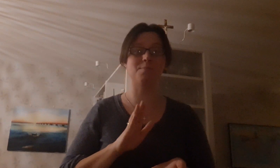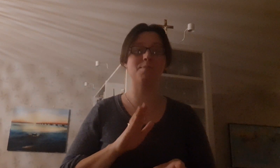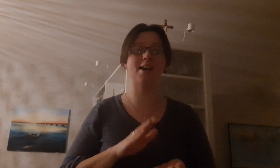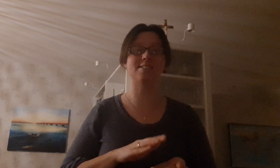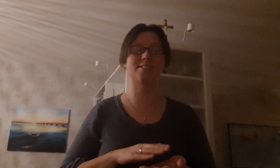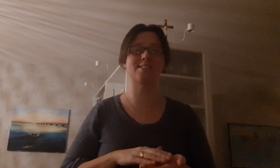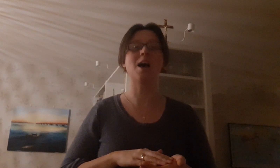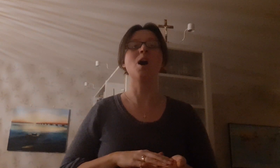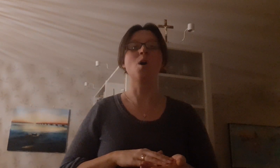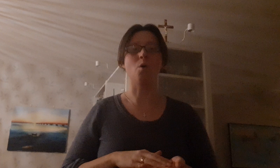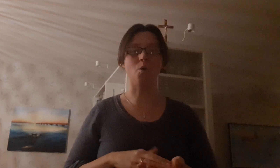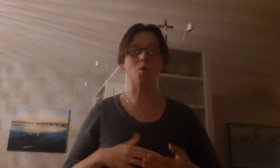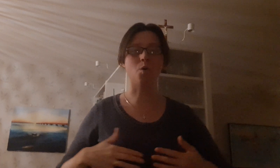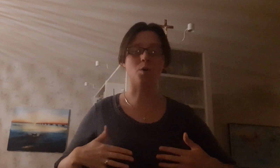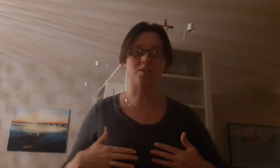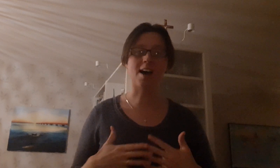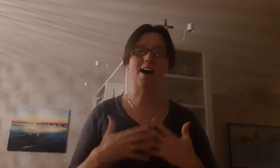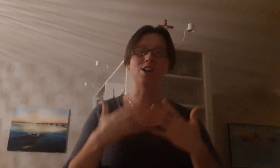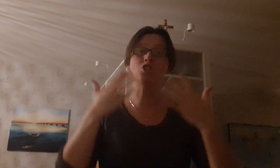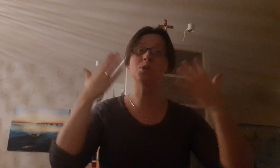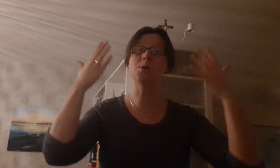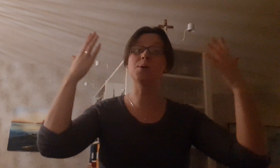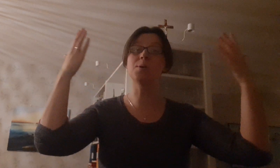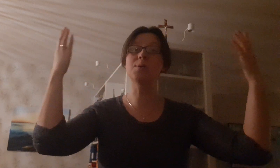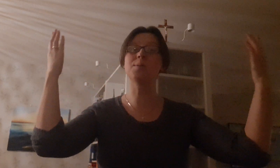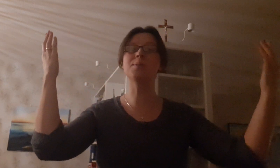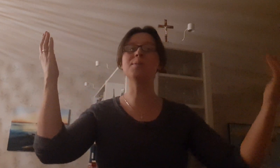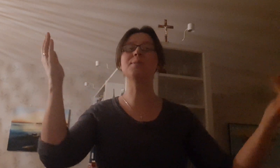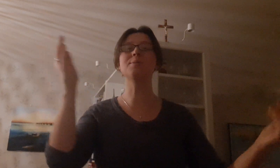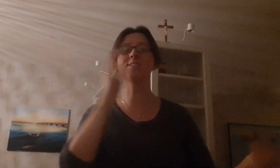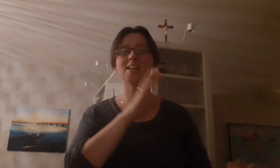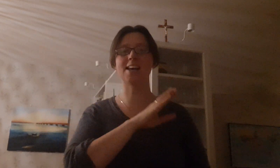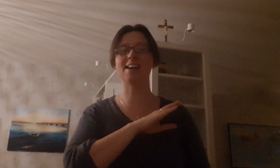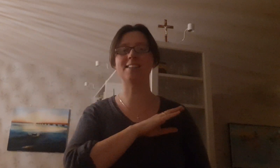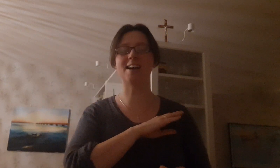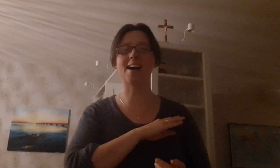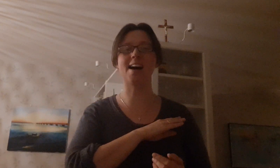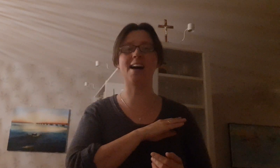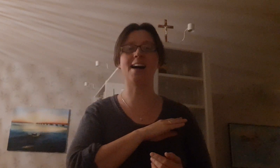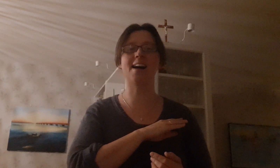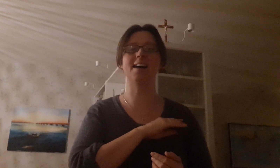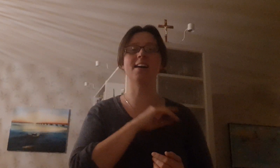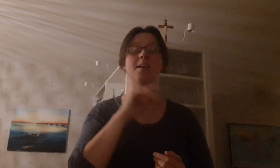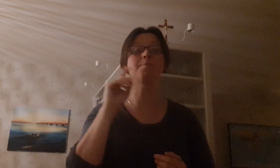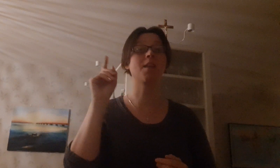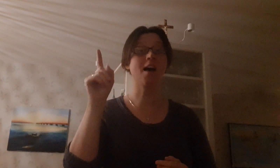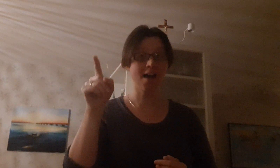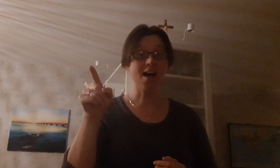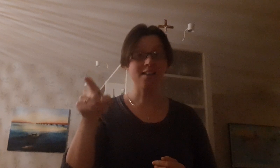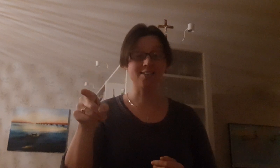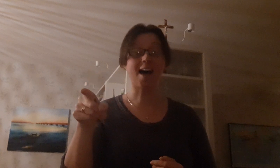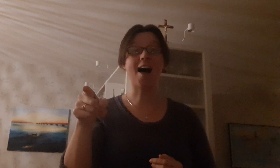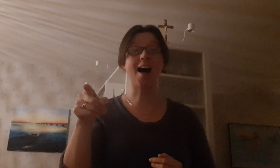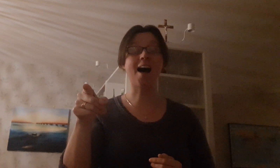näst. Och där ljuset är. Där